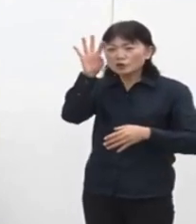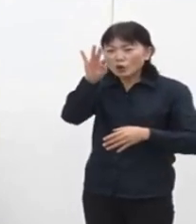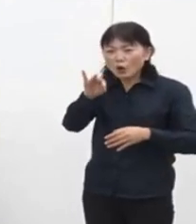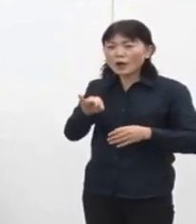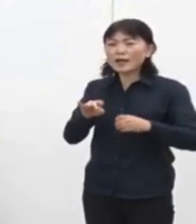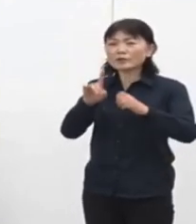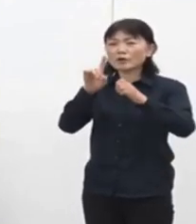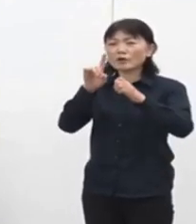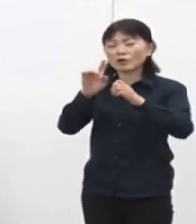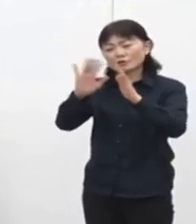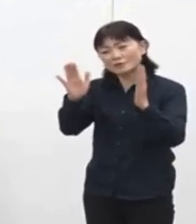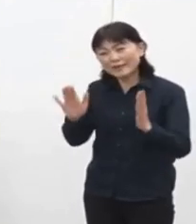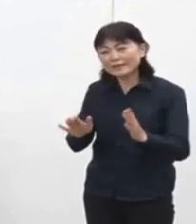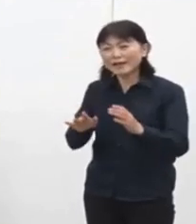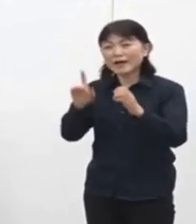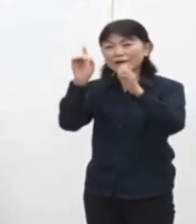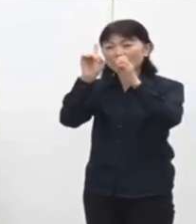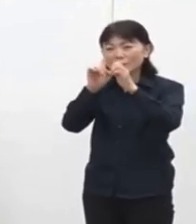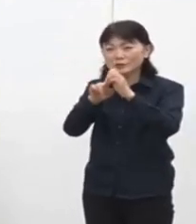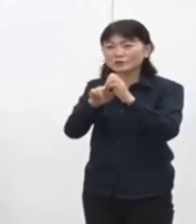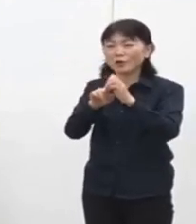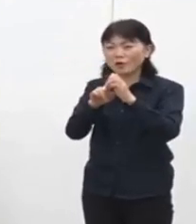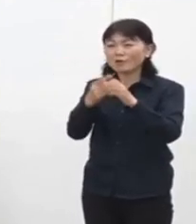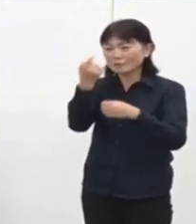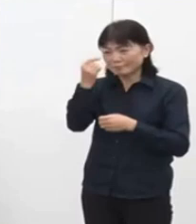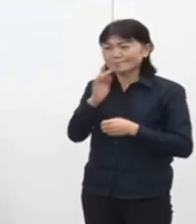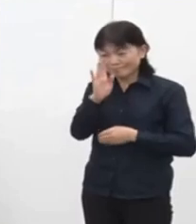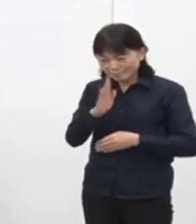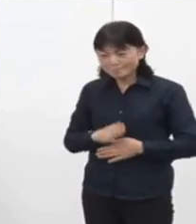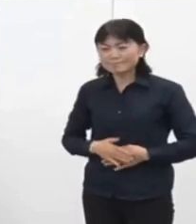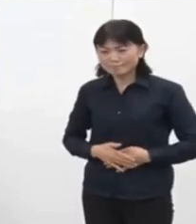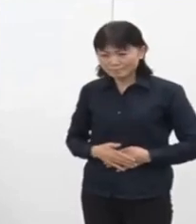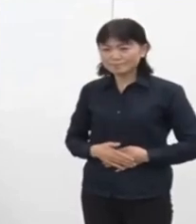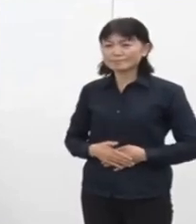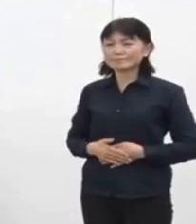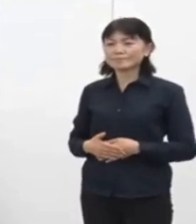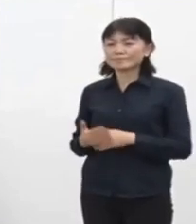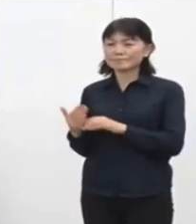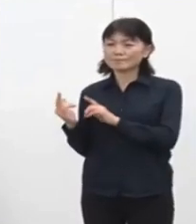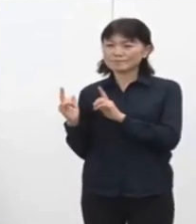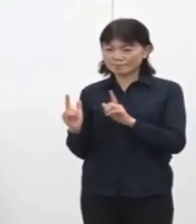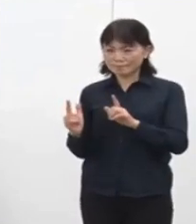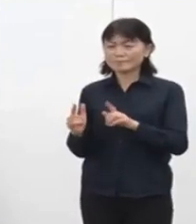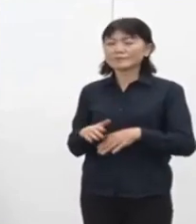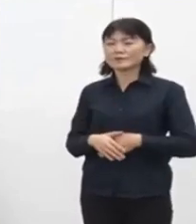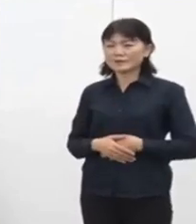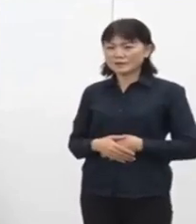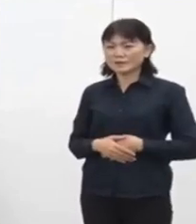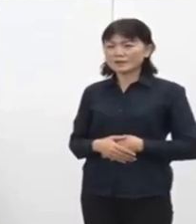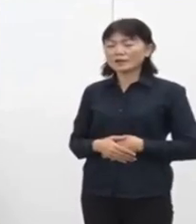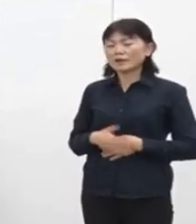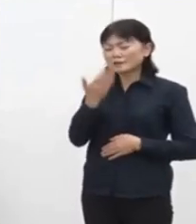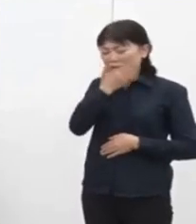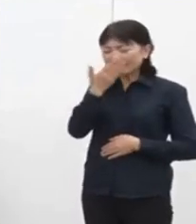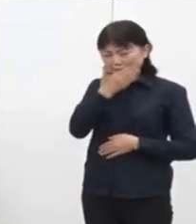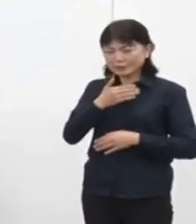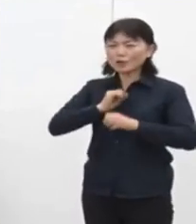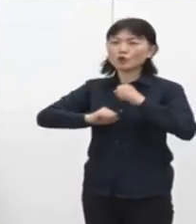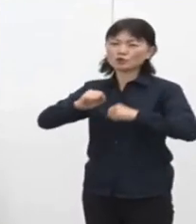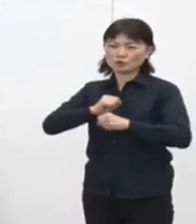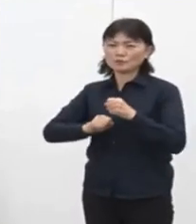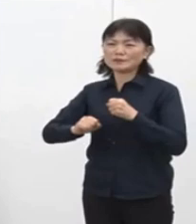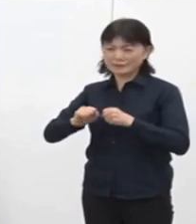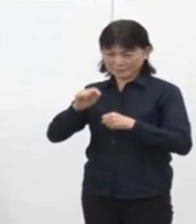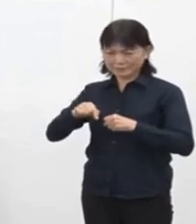えなのか、こう構想をお伺いできればと思います。 はい、ありがとうございます。これも重要な取り組みでして、